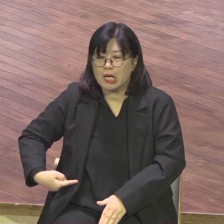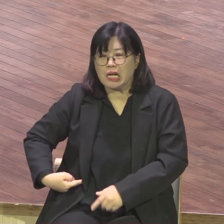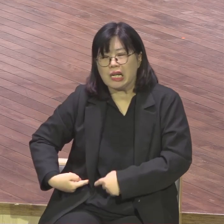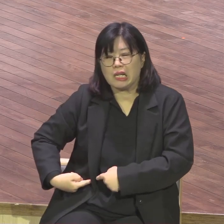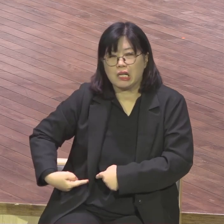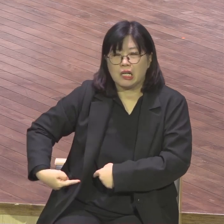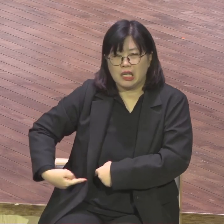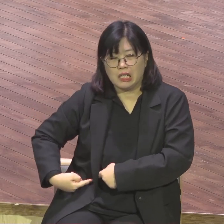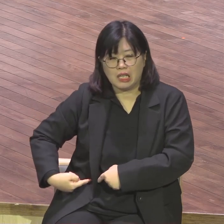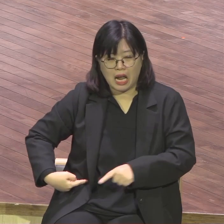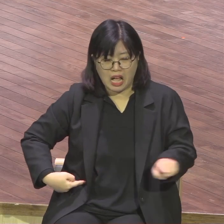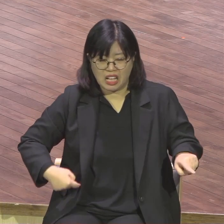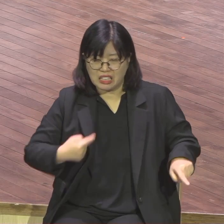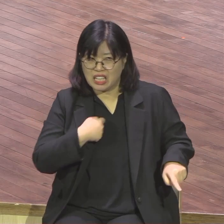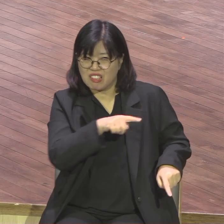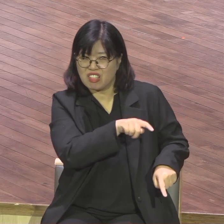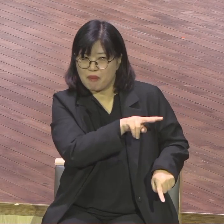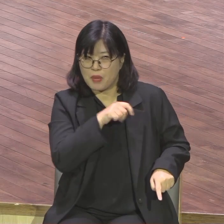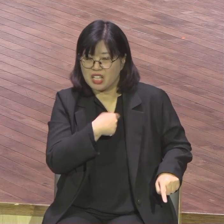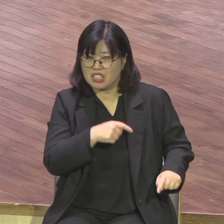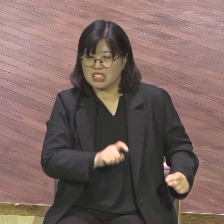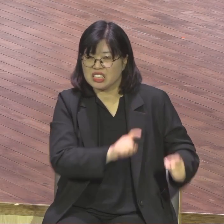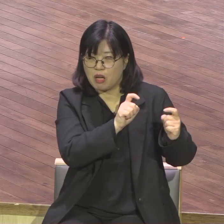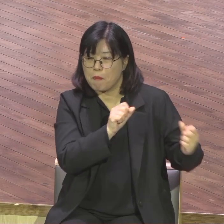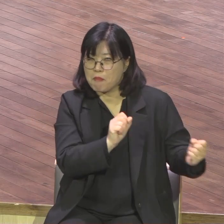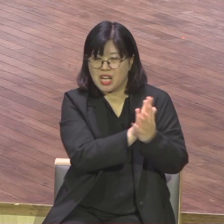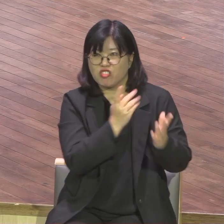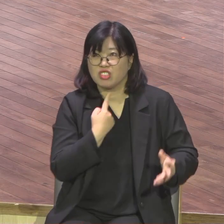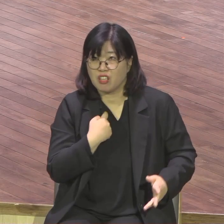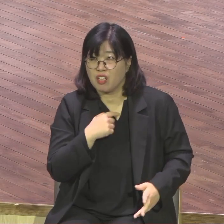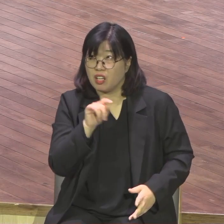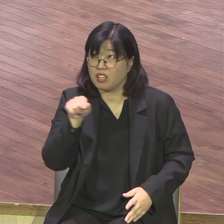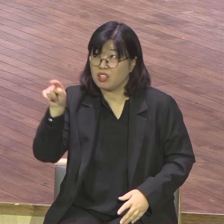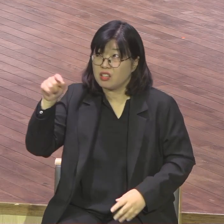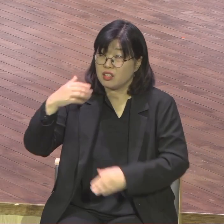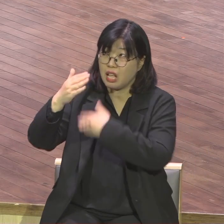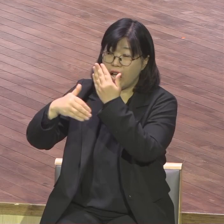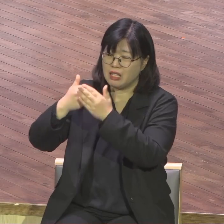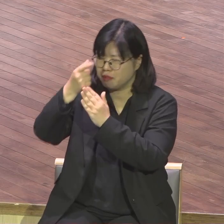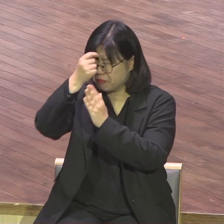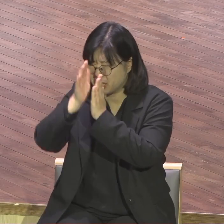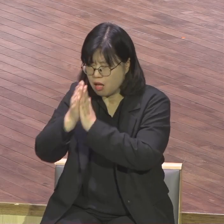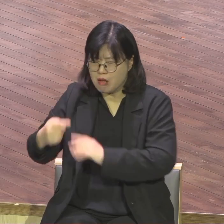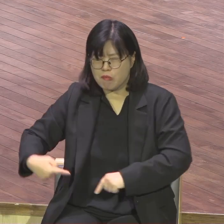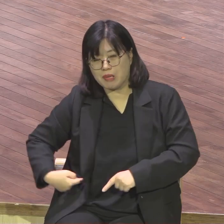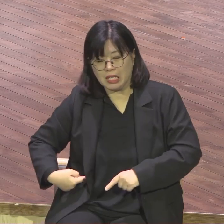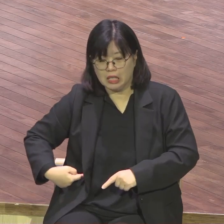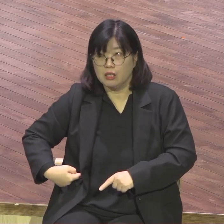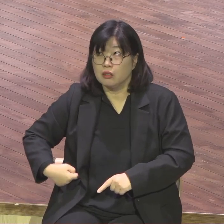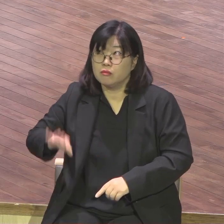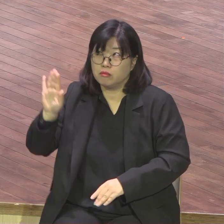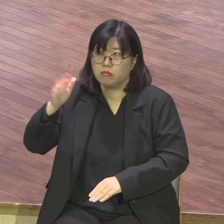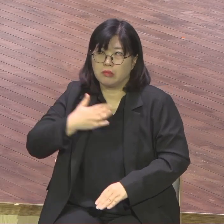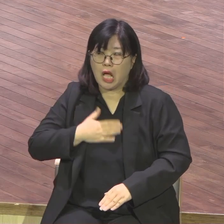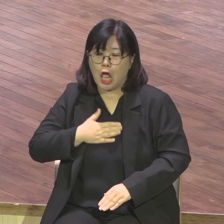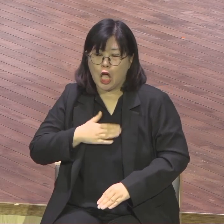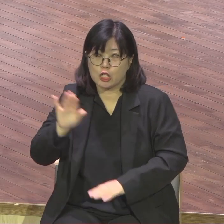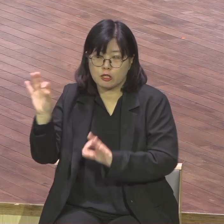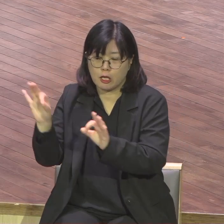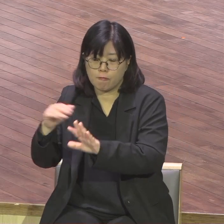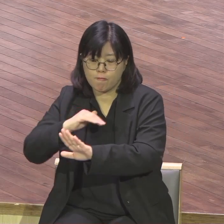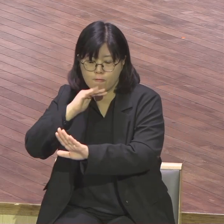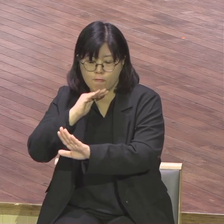해주세요. 생각나게 하시리라. 기도에 대해서 이런 유명한 말이 있습니다. 그리스도인에게는